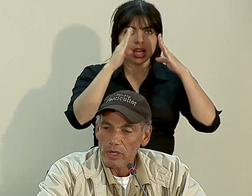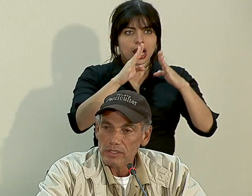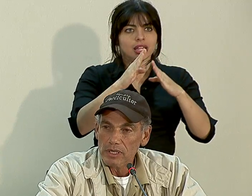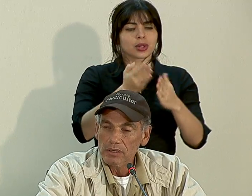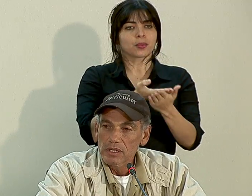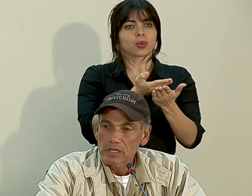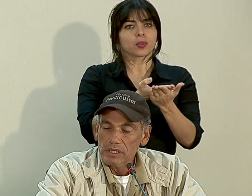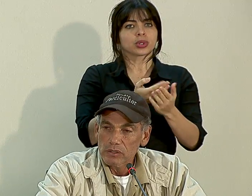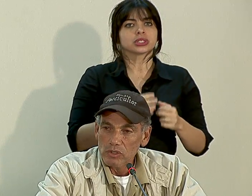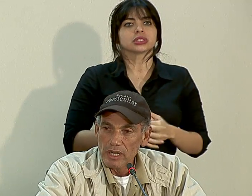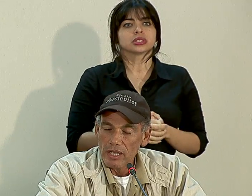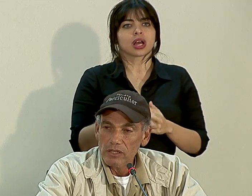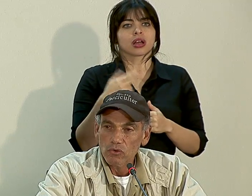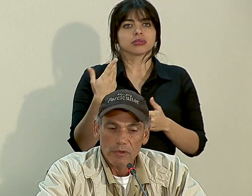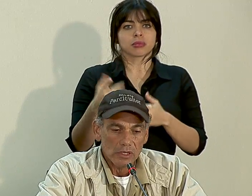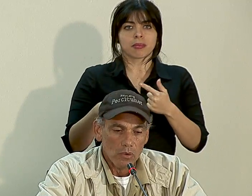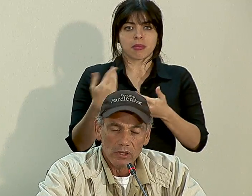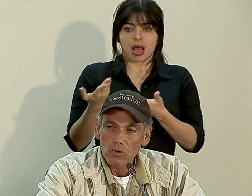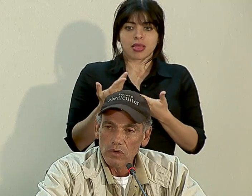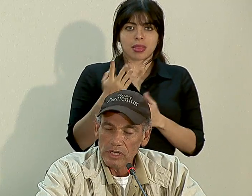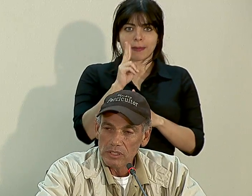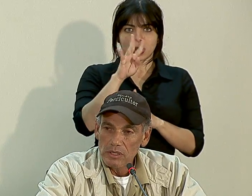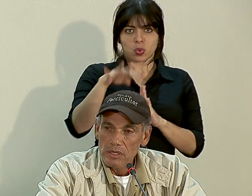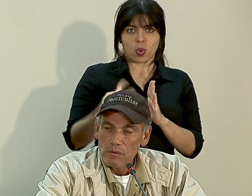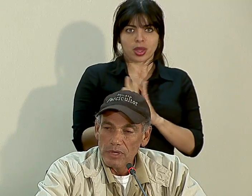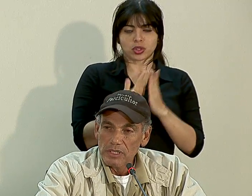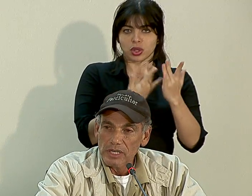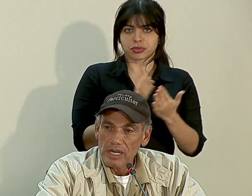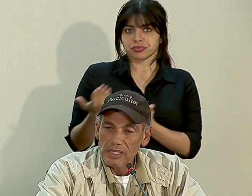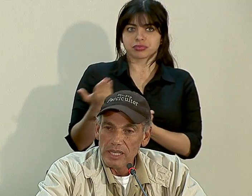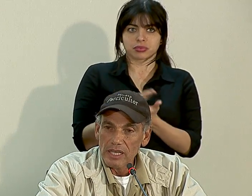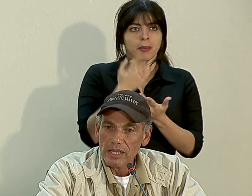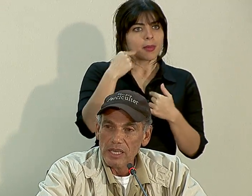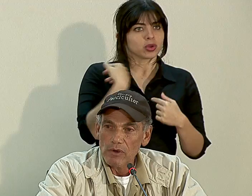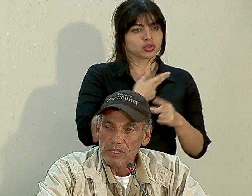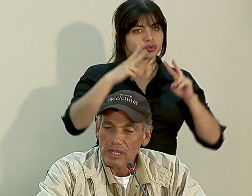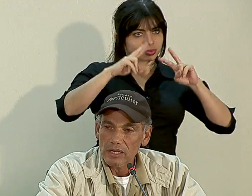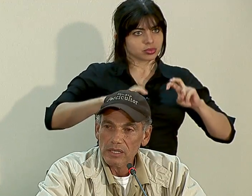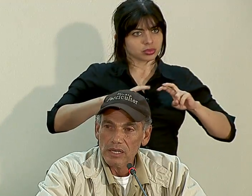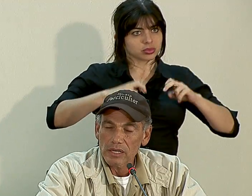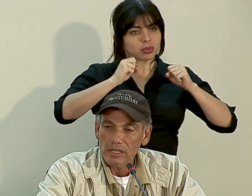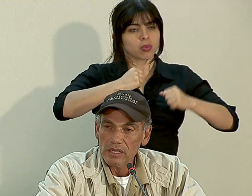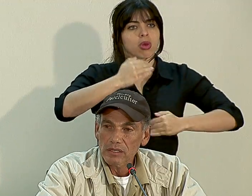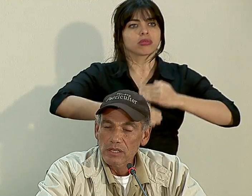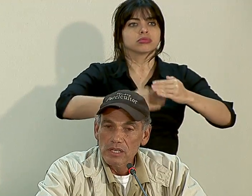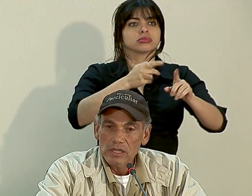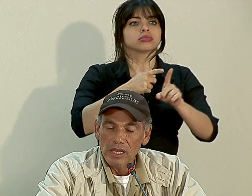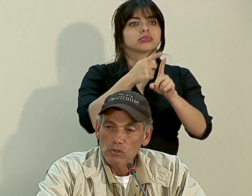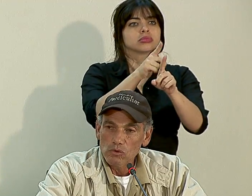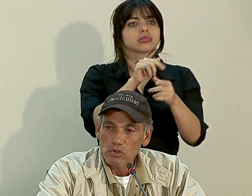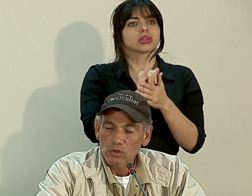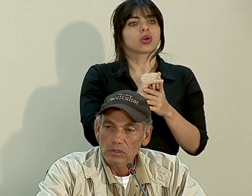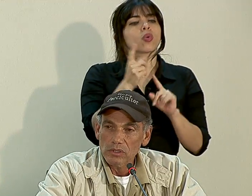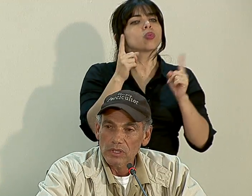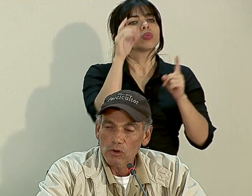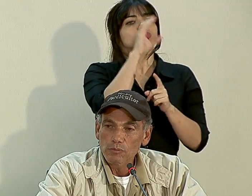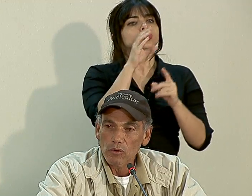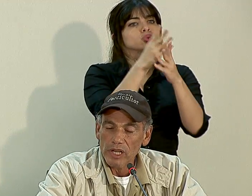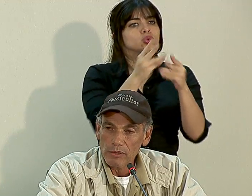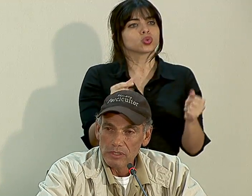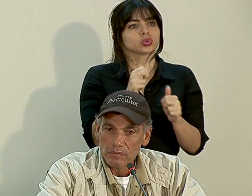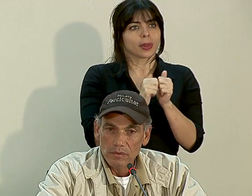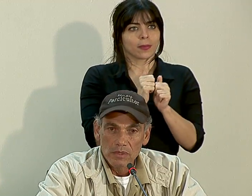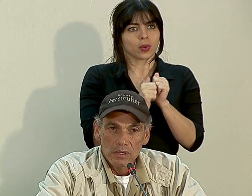la propuesta que se nos hará dentro de 24 horas para ser analizada y avanzar en la línea de la solución de